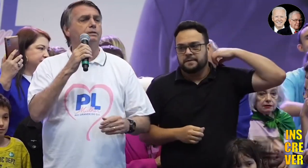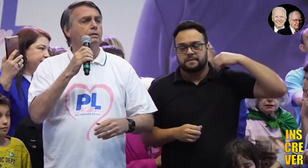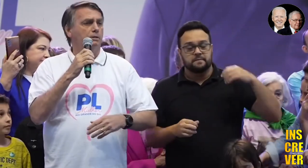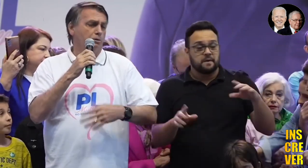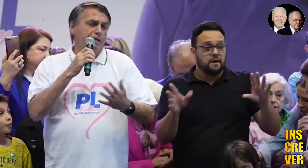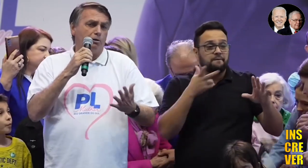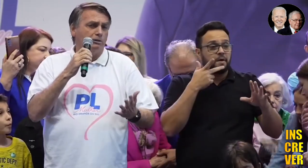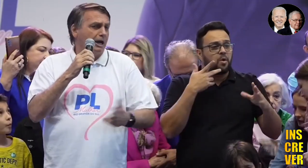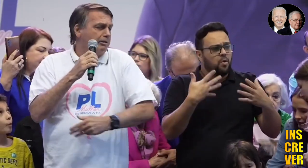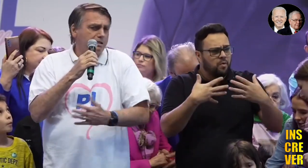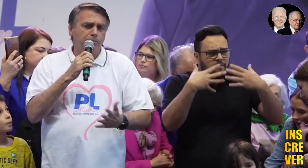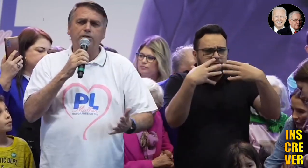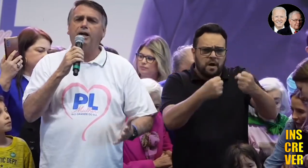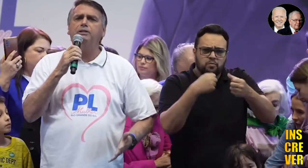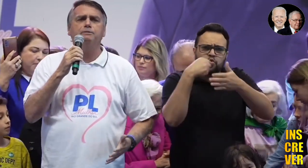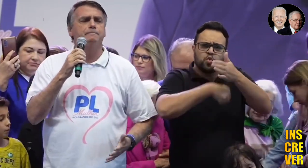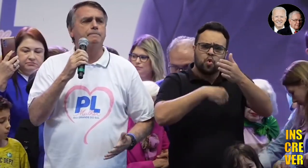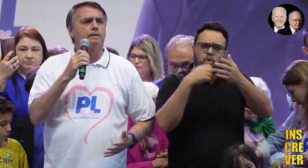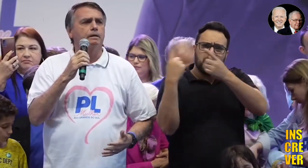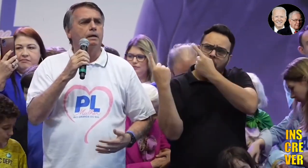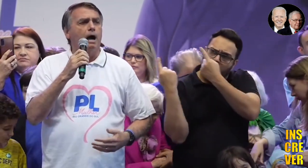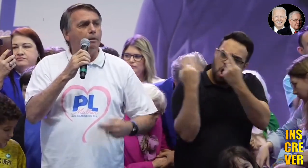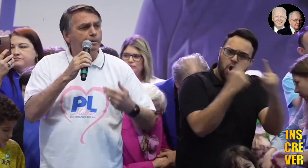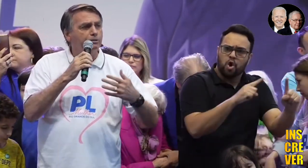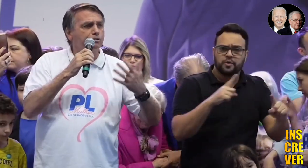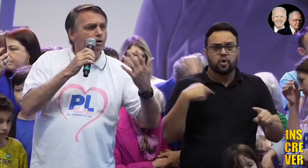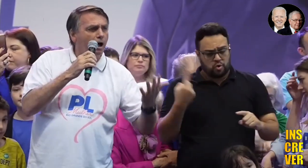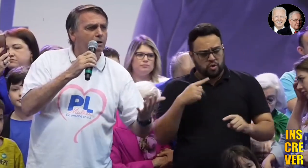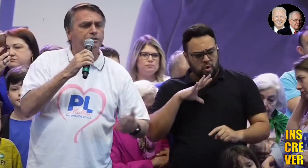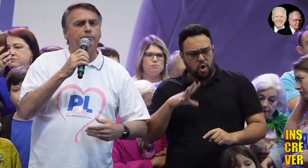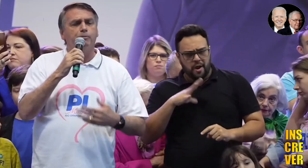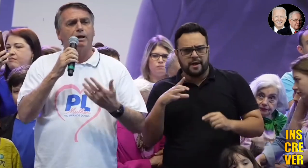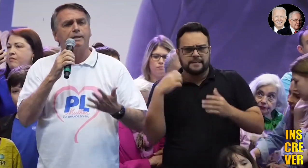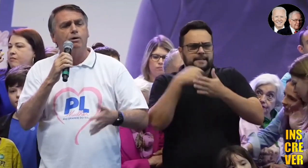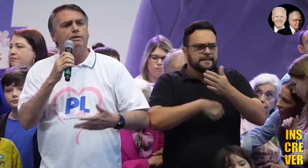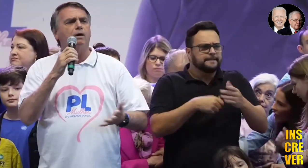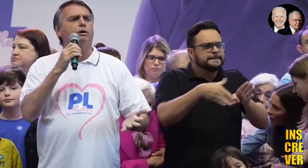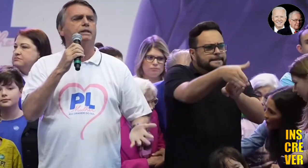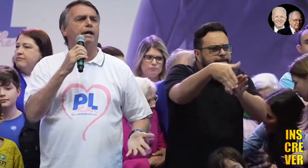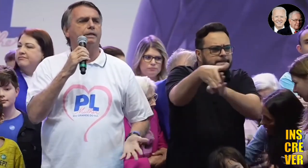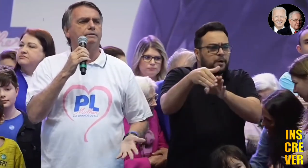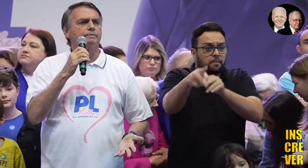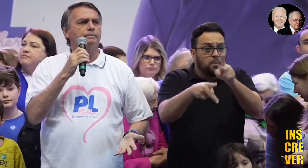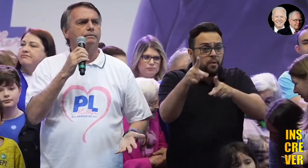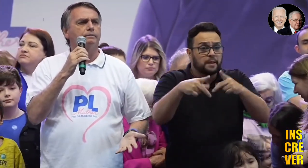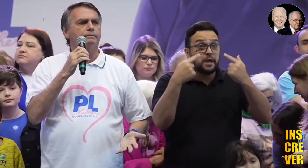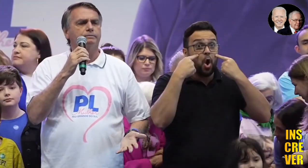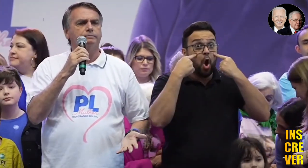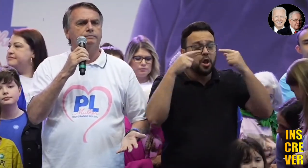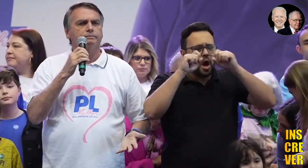Vamos lutar contra isso? Estamos lutando. Abrindo os olhos da população, o que acontece?